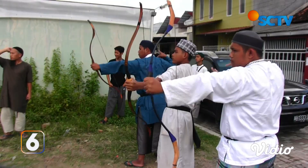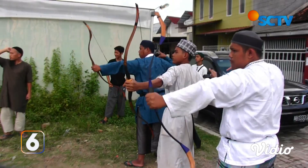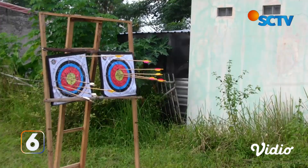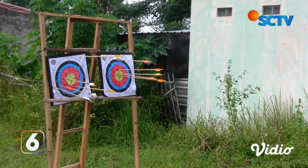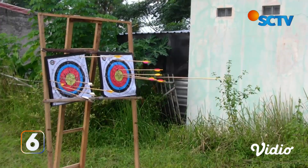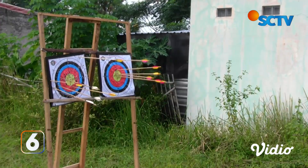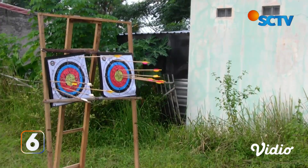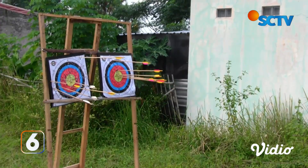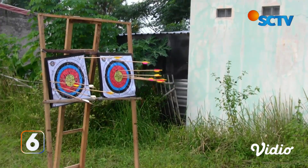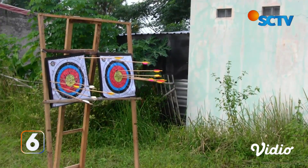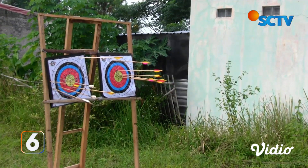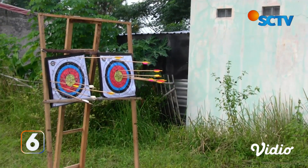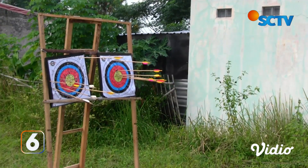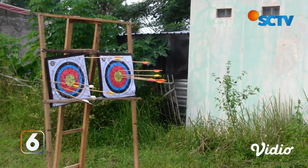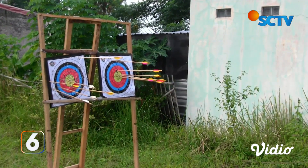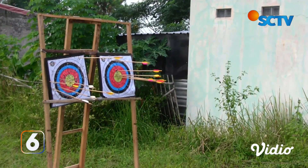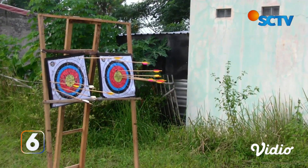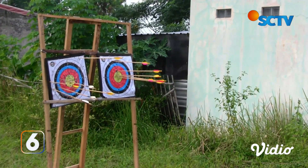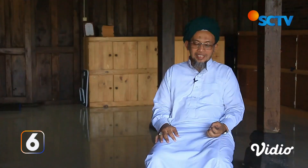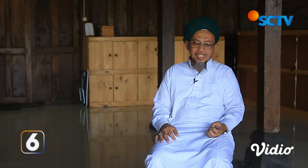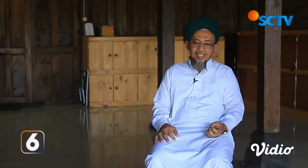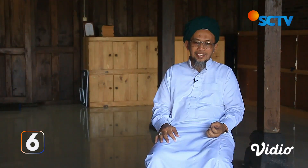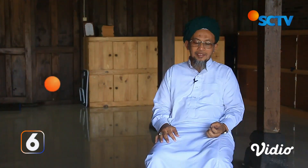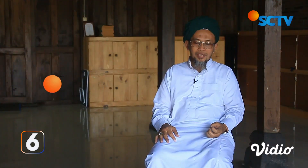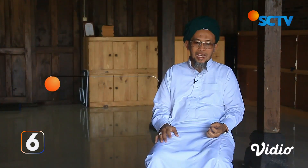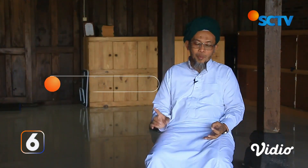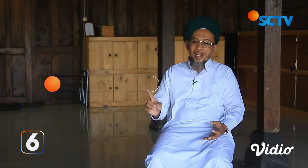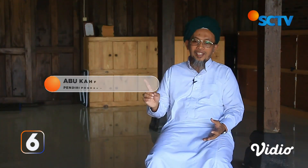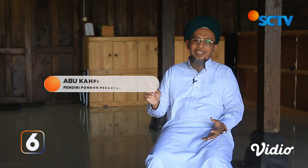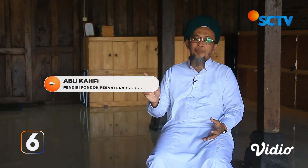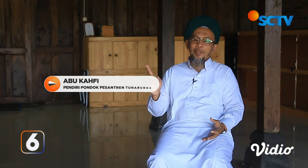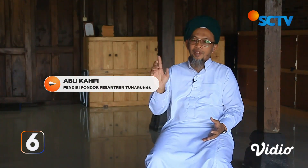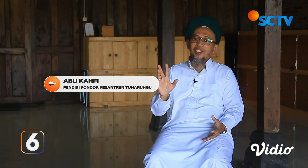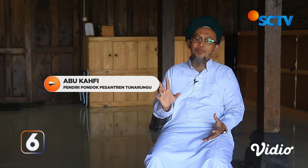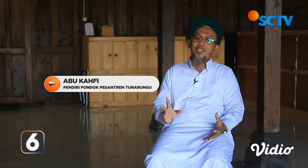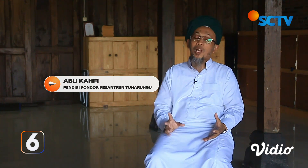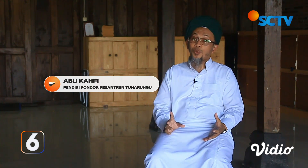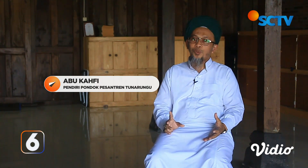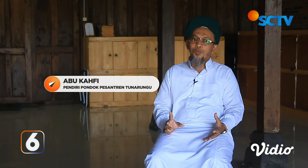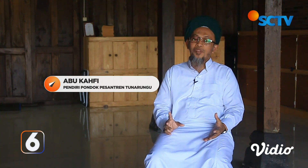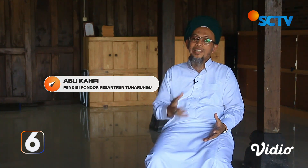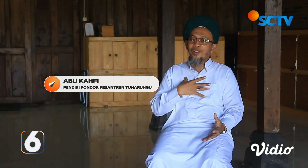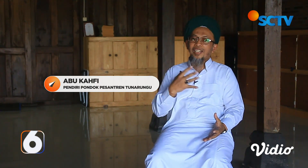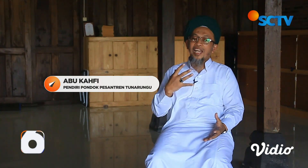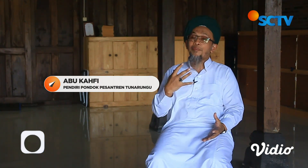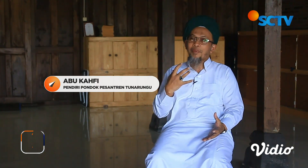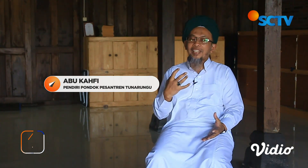Masya Allah, alhamdulillah. Kalau bicara tentang mimpi atau impian-impian saya, seperti awal saya pertama ketemu dengan tunarungu, bisa dengan keagama